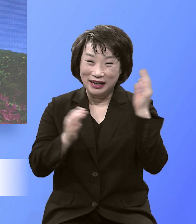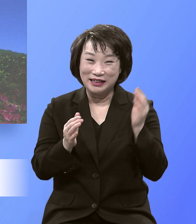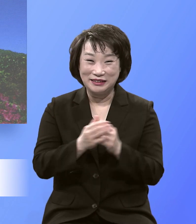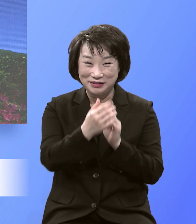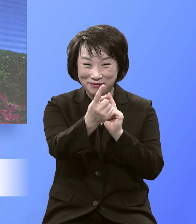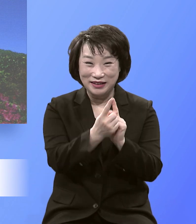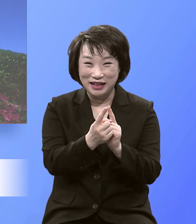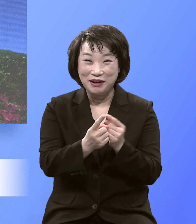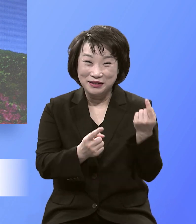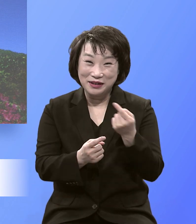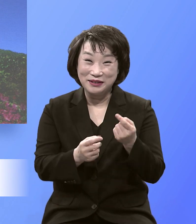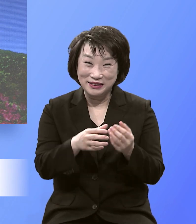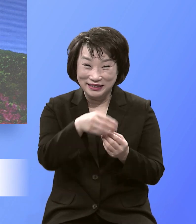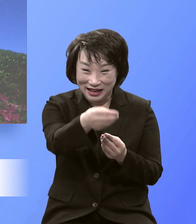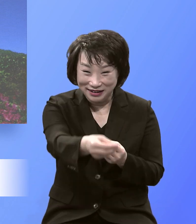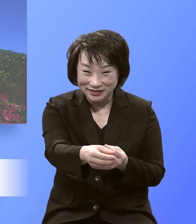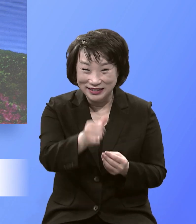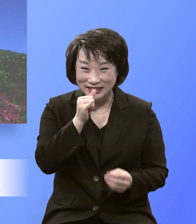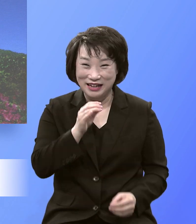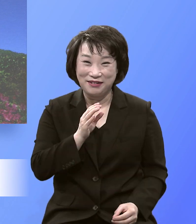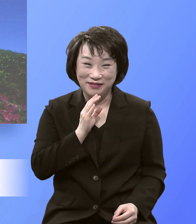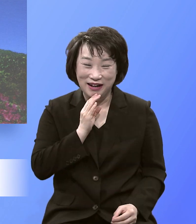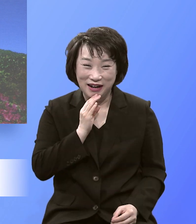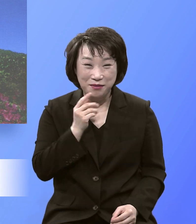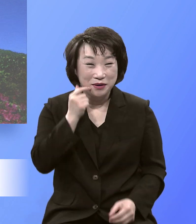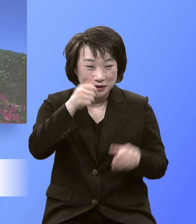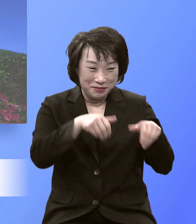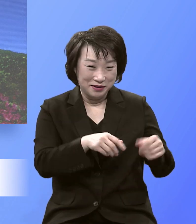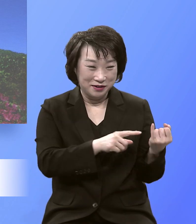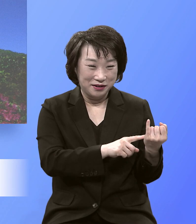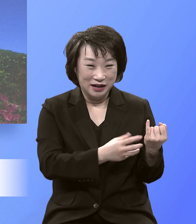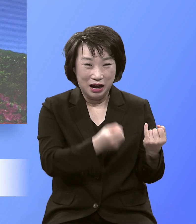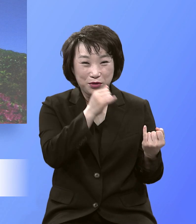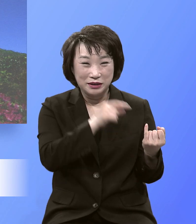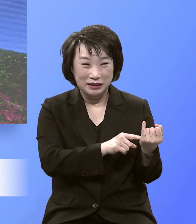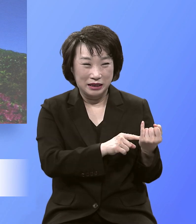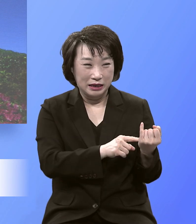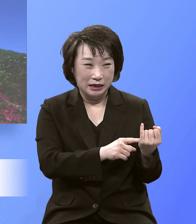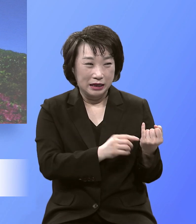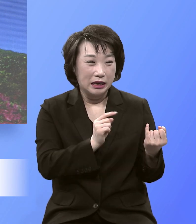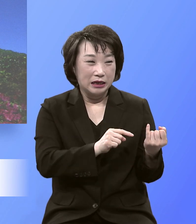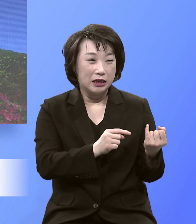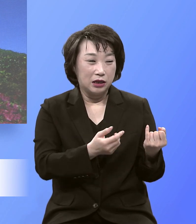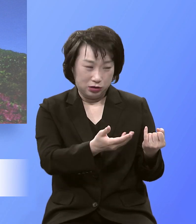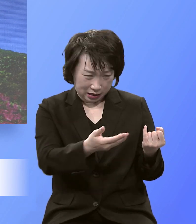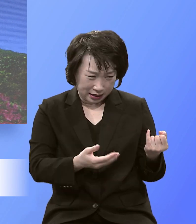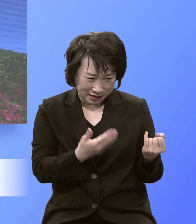하나씩 주는 1,000원짜리 희리가 갖고 있길래 주머니에서 뺏어서 그 10장을 잘